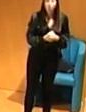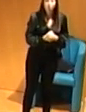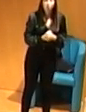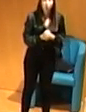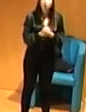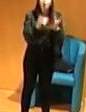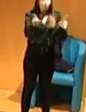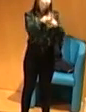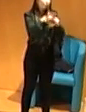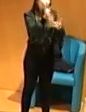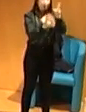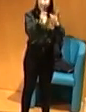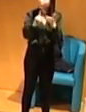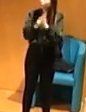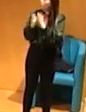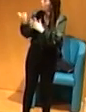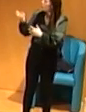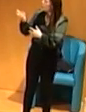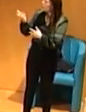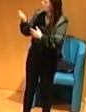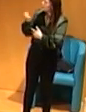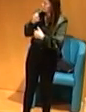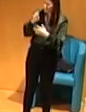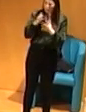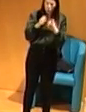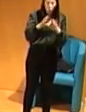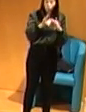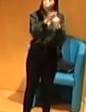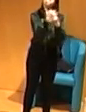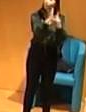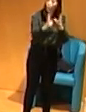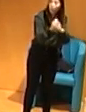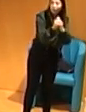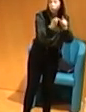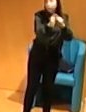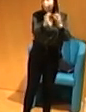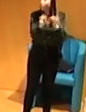Oui, si peut-être aussi, quand vous parliez de la société inclusive et même au niveau de l'école,